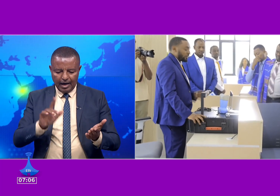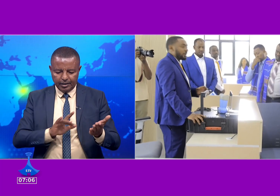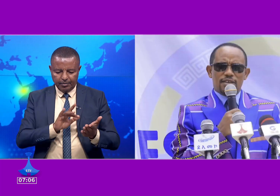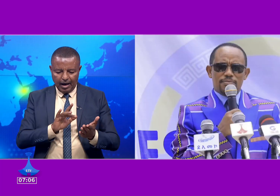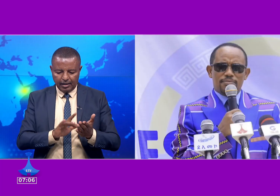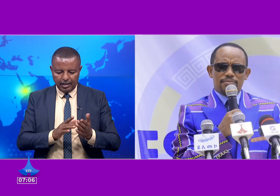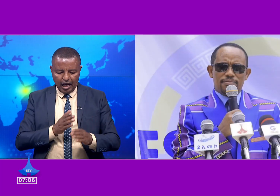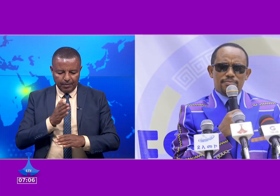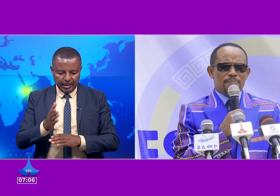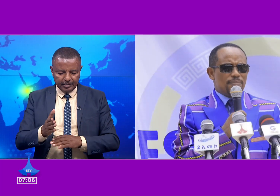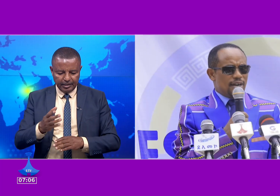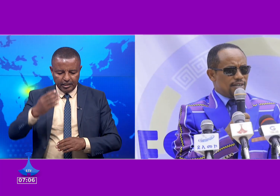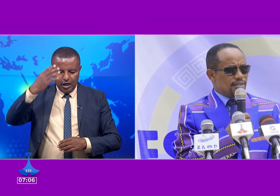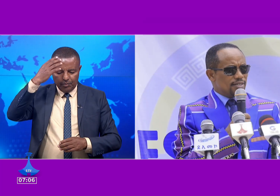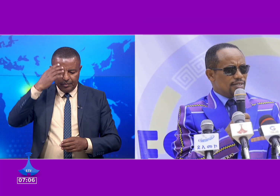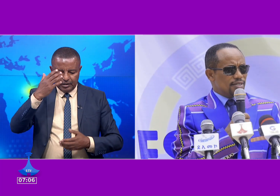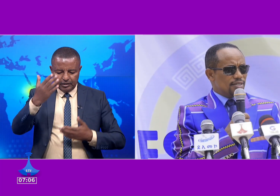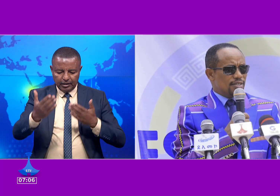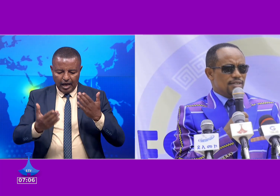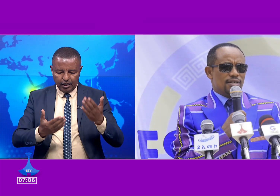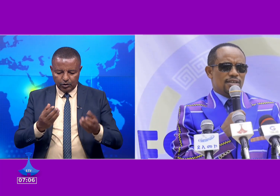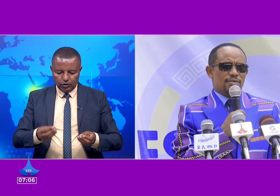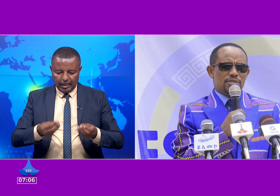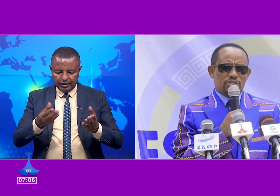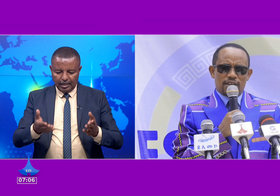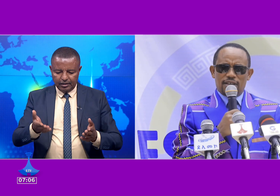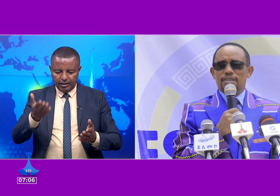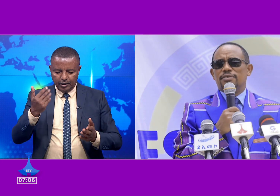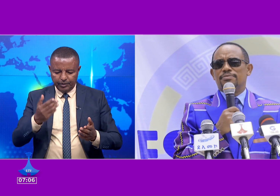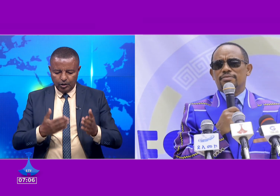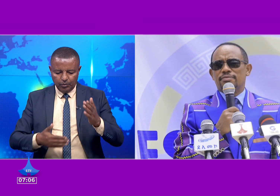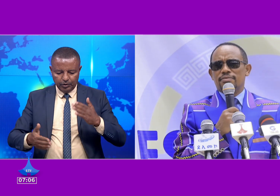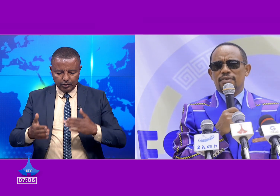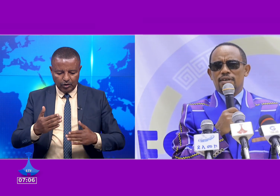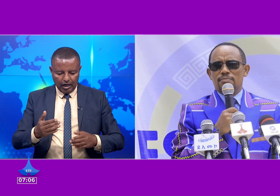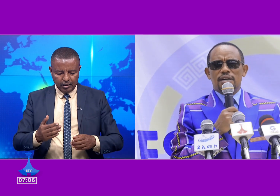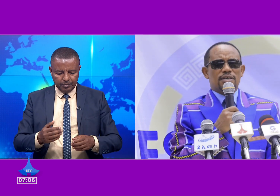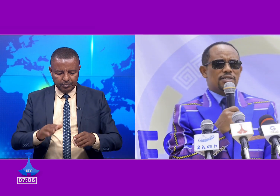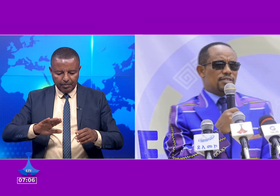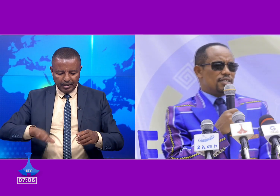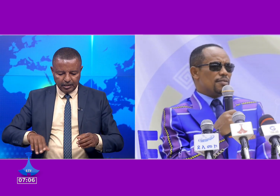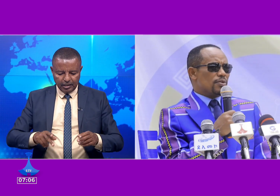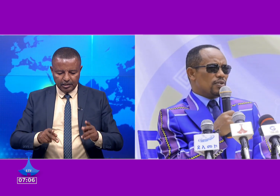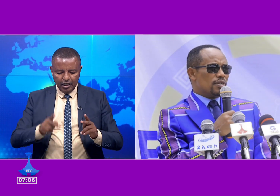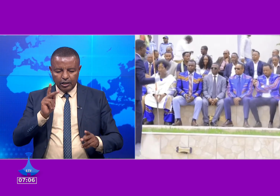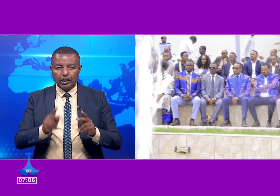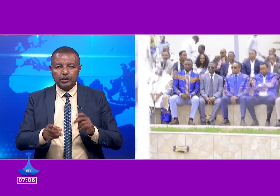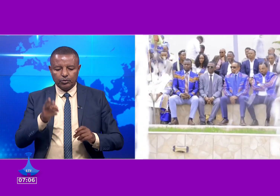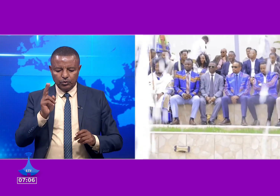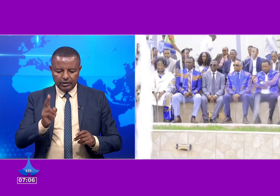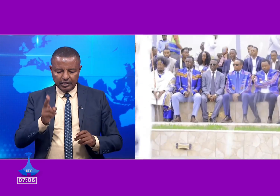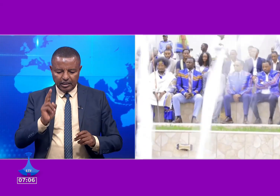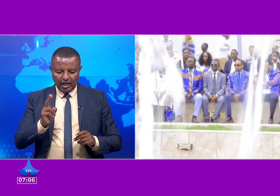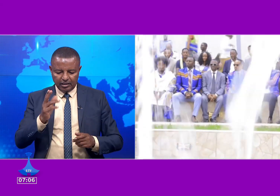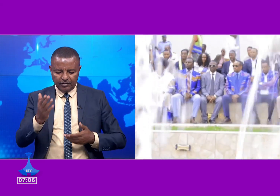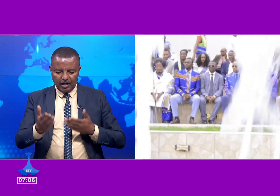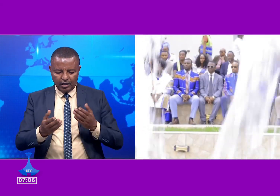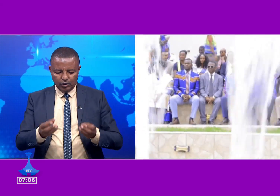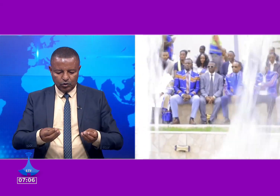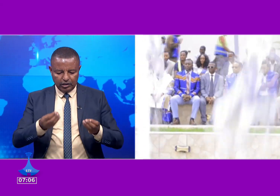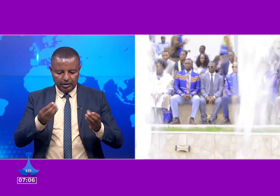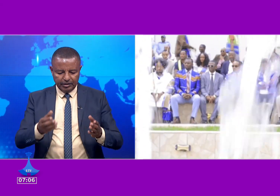የመሶብ አንድ ማዕከል አማካኝነት በመንግስት አገልግሎት አሰጣጥ የነበረ መስተጓጎል በማስቀረት ለሕዝቡ